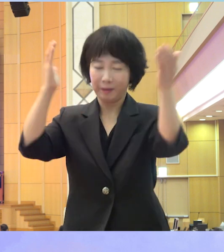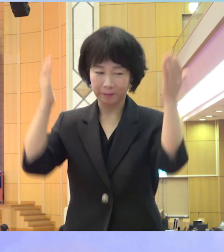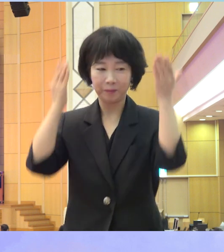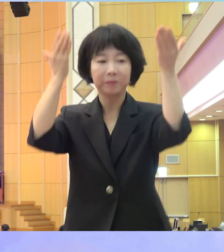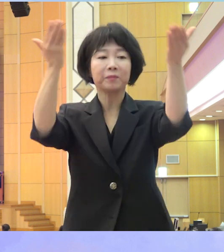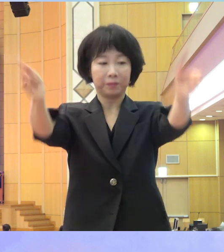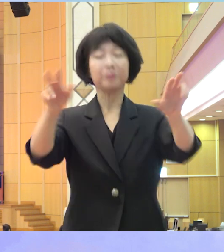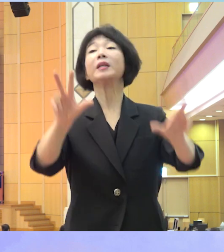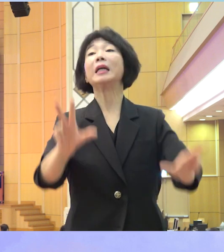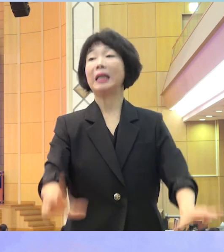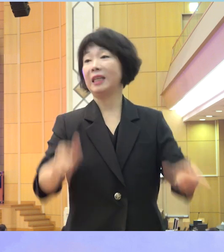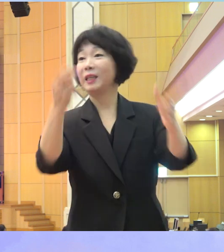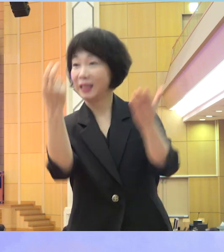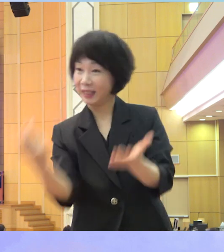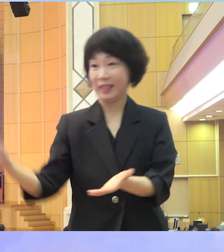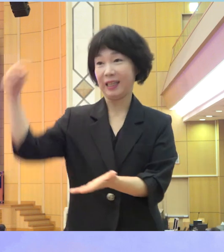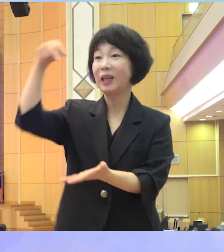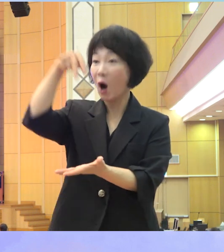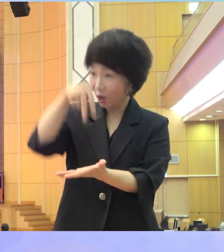밀어주시네.